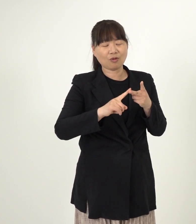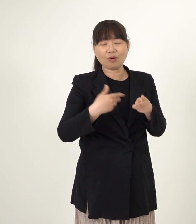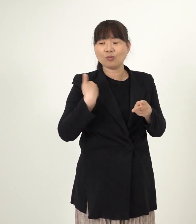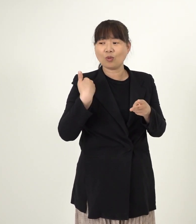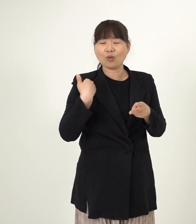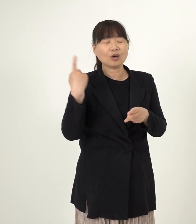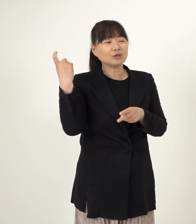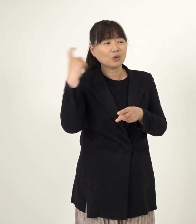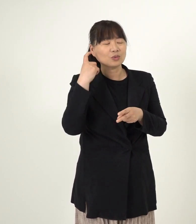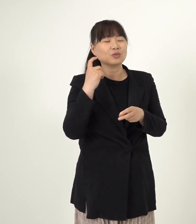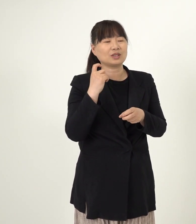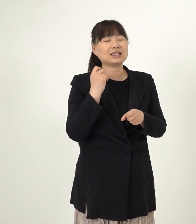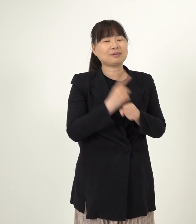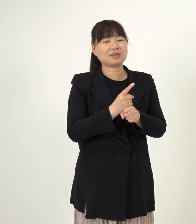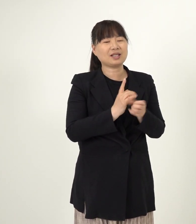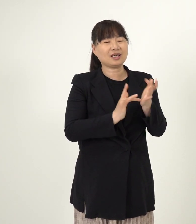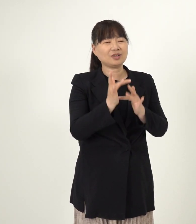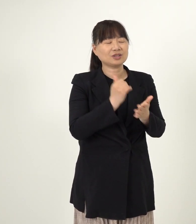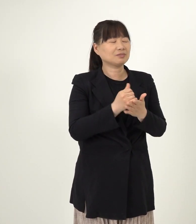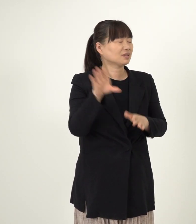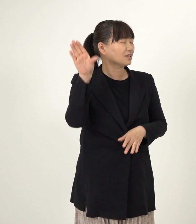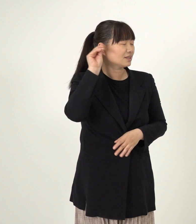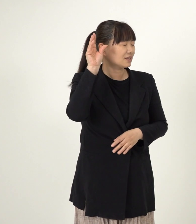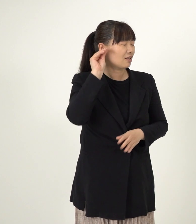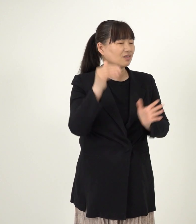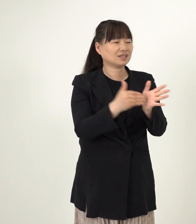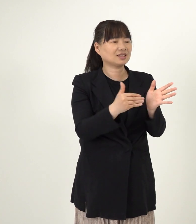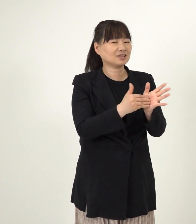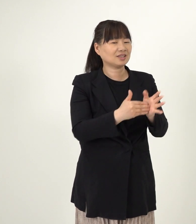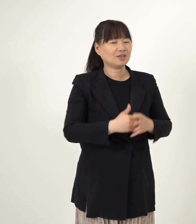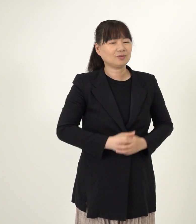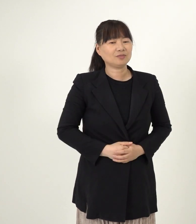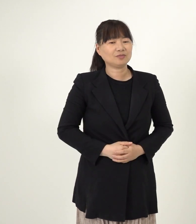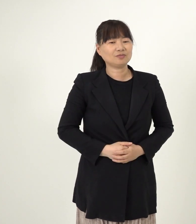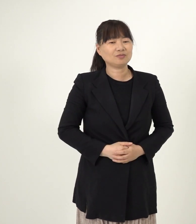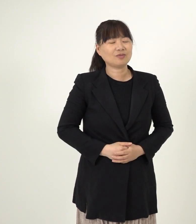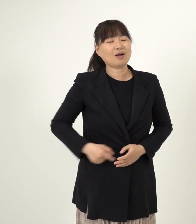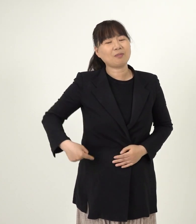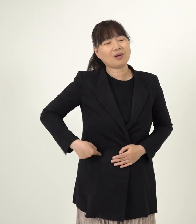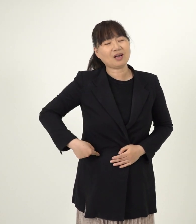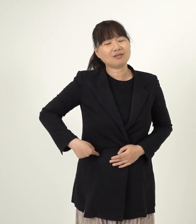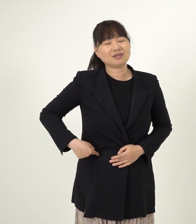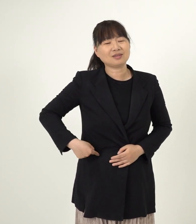부인의 소리도 예수님이 다 들었겠죠. 얼마나 마음이